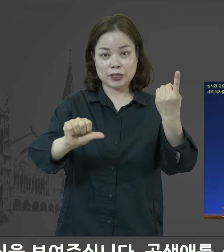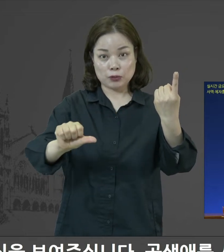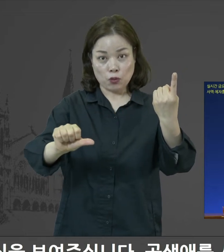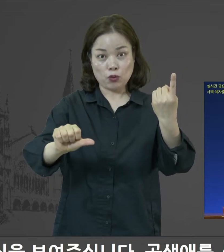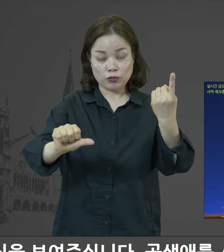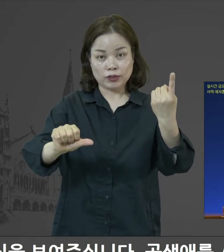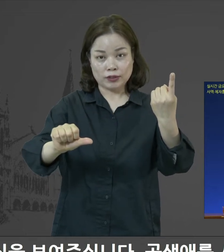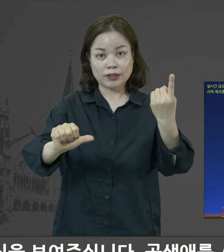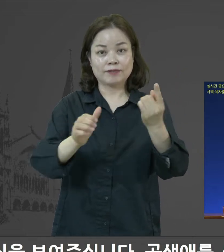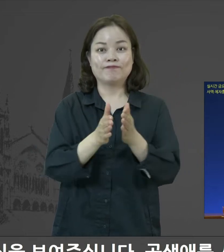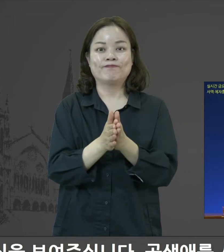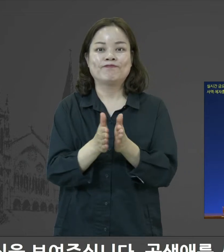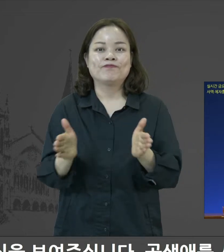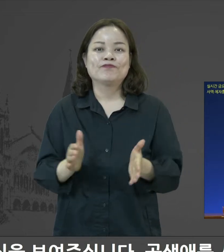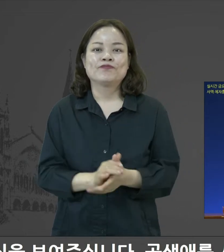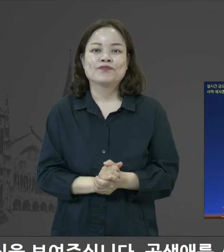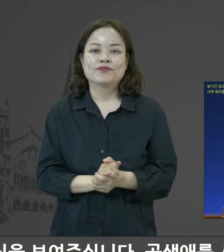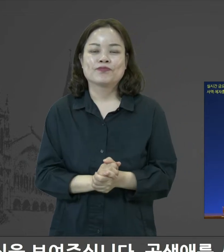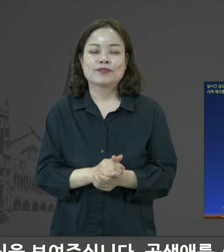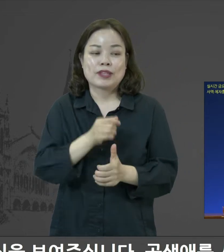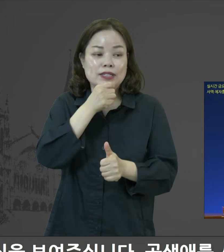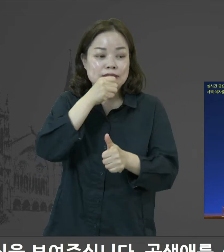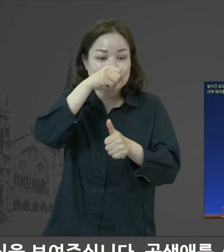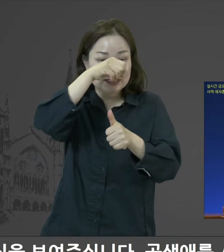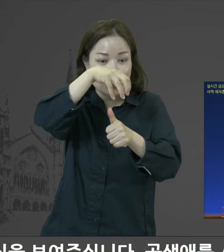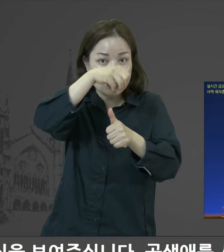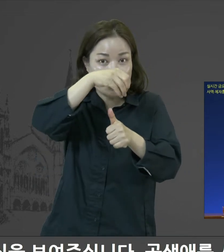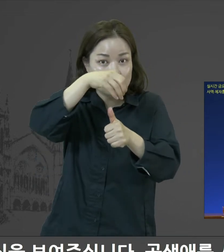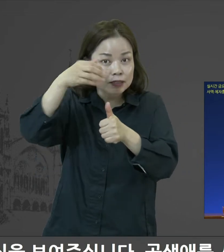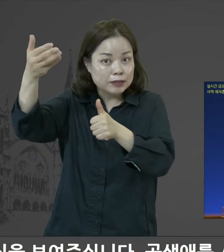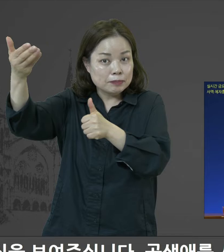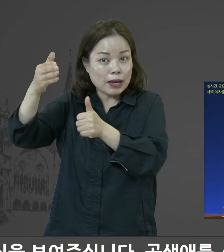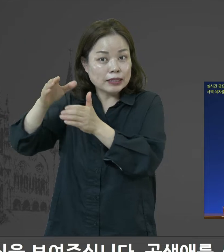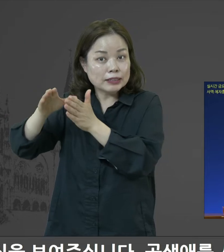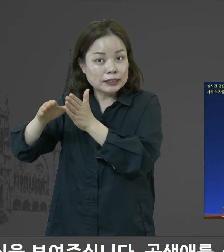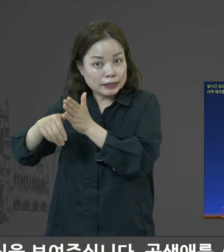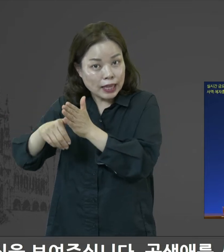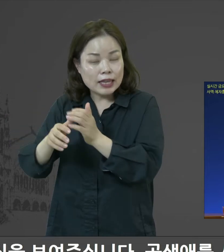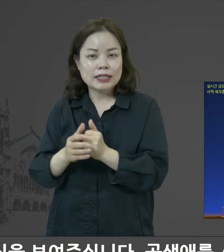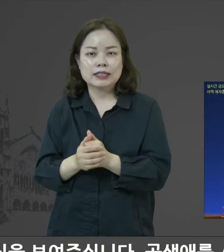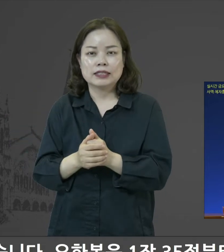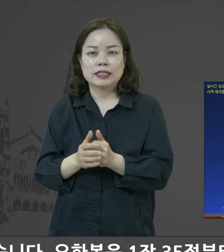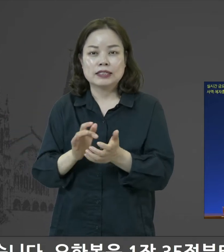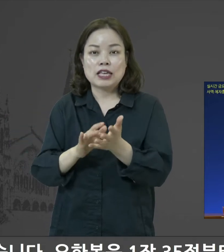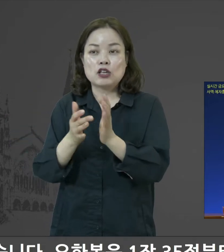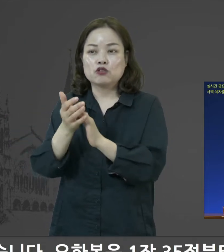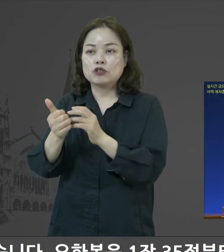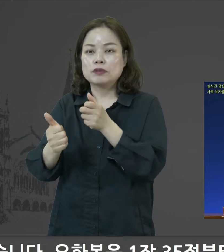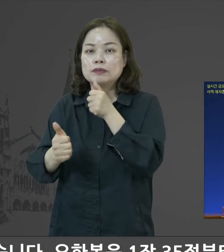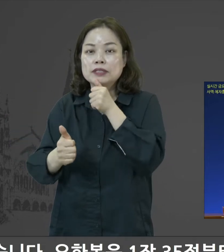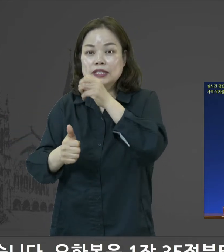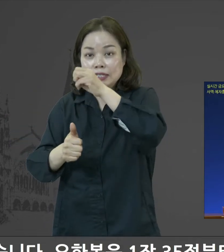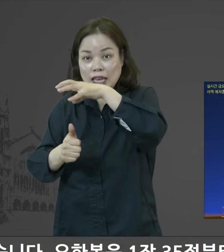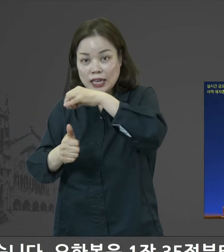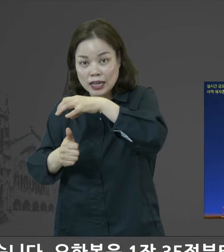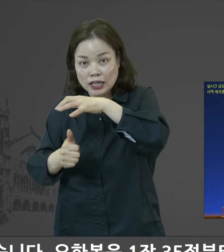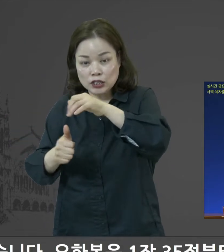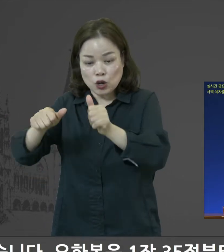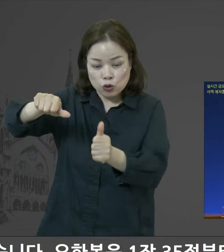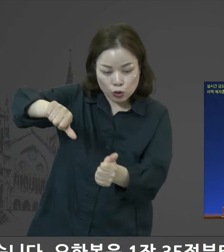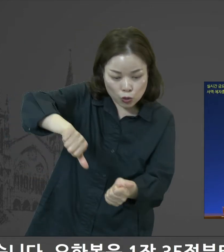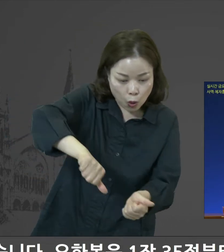35절서부터 시작이 되는데, 세례를 받으실 때 예수님이 이제 세례를 요단강